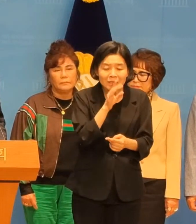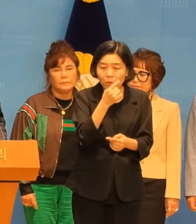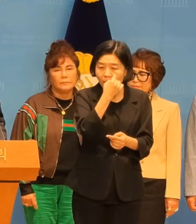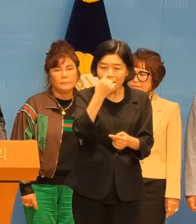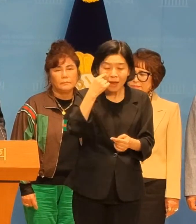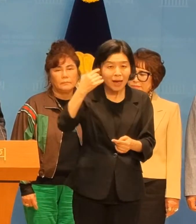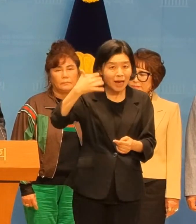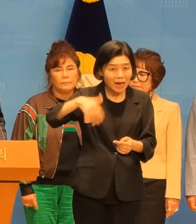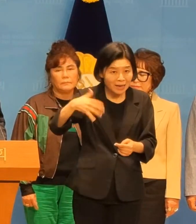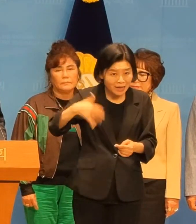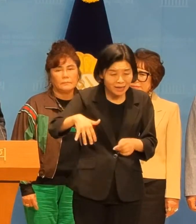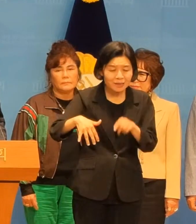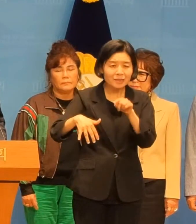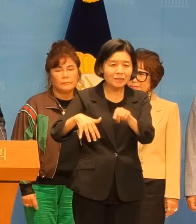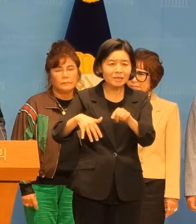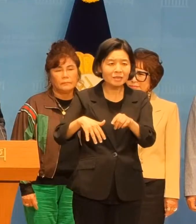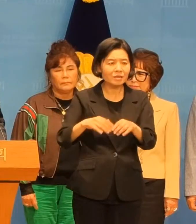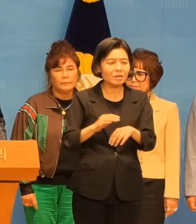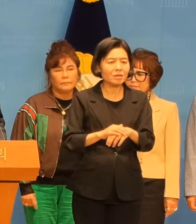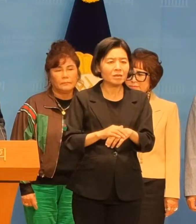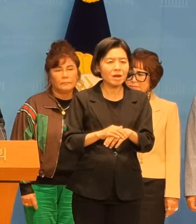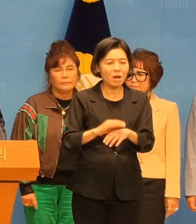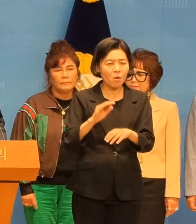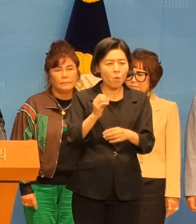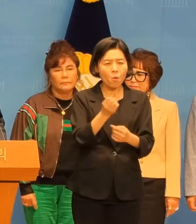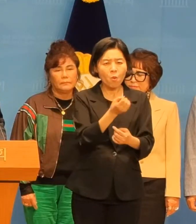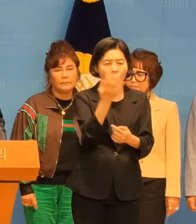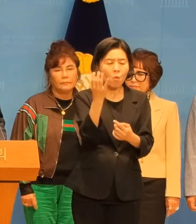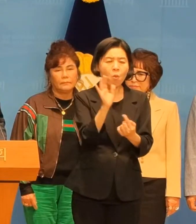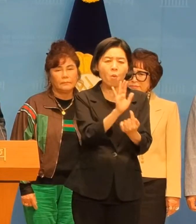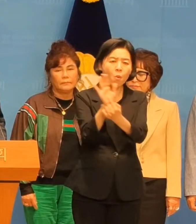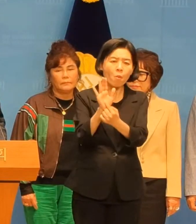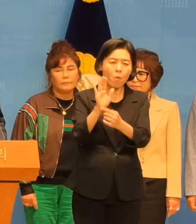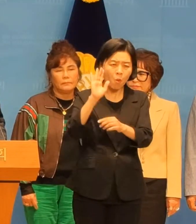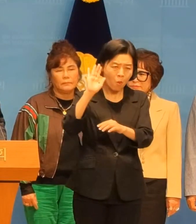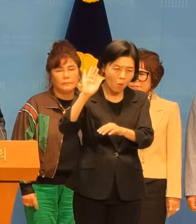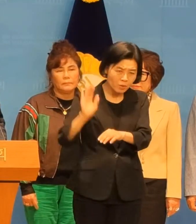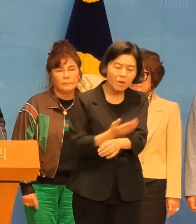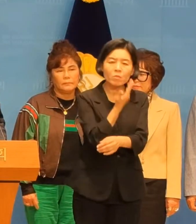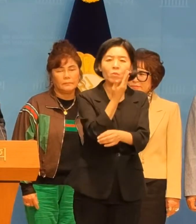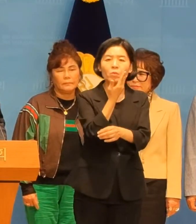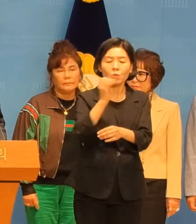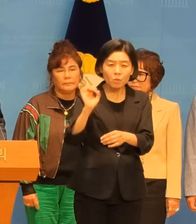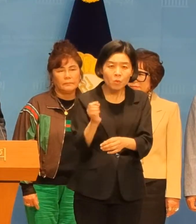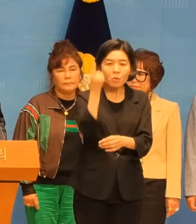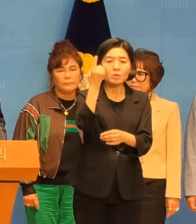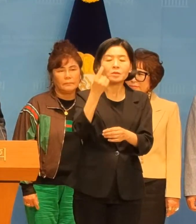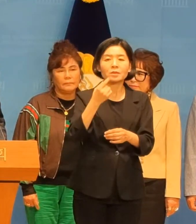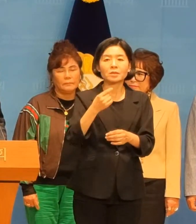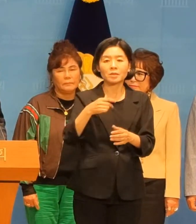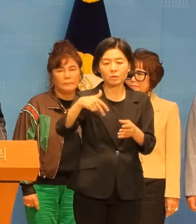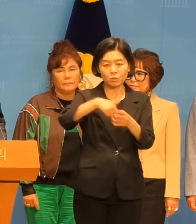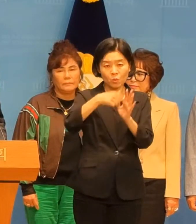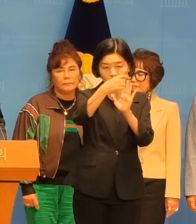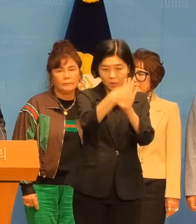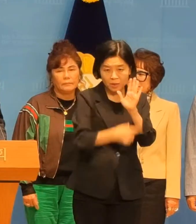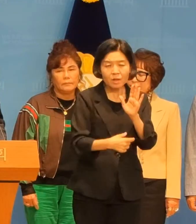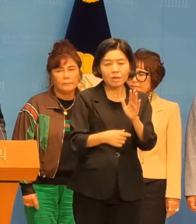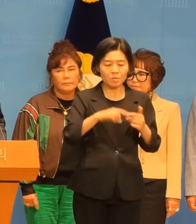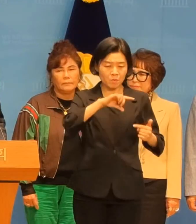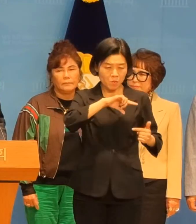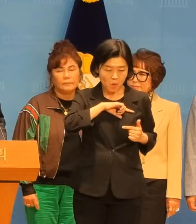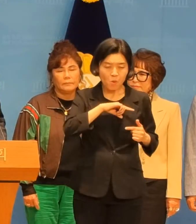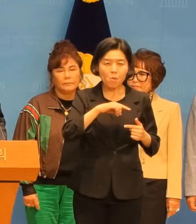않은 명백한 오보로 인해 본 종단과 명예를 훼손한